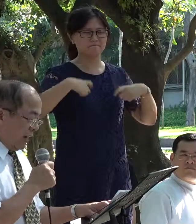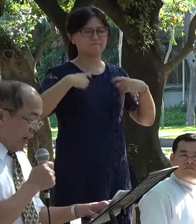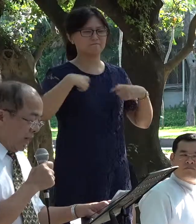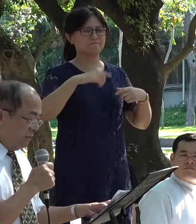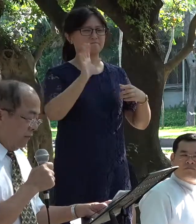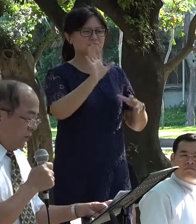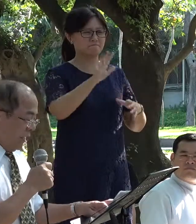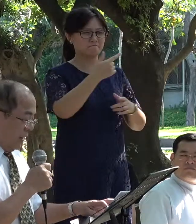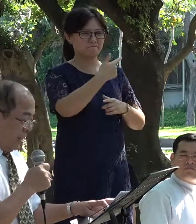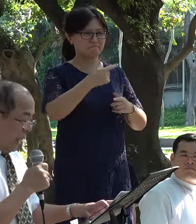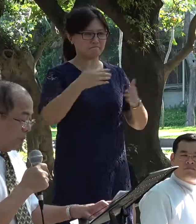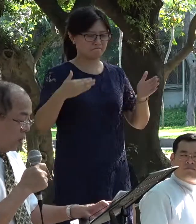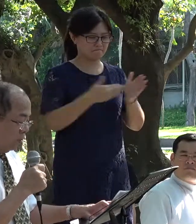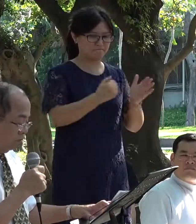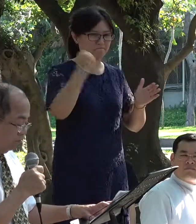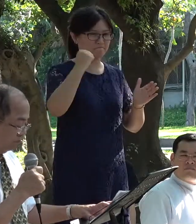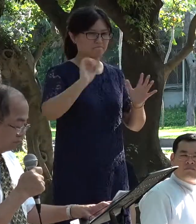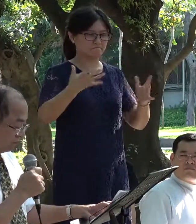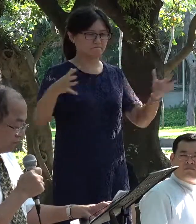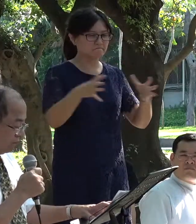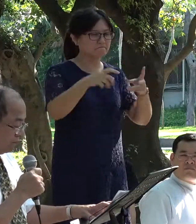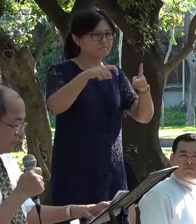力的同工，若无